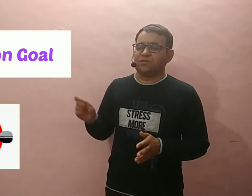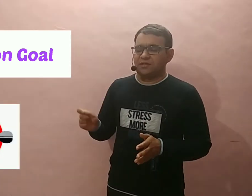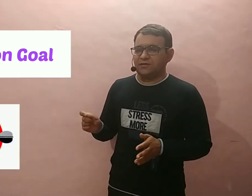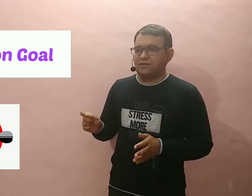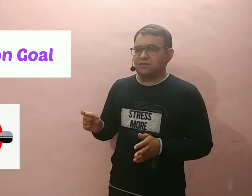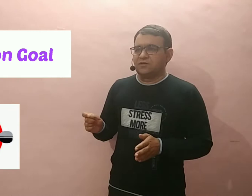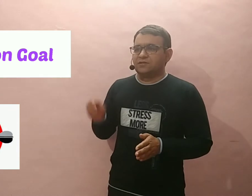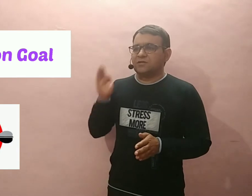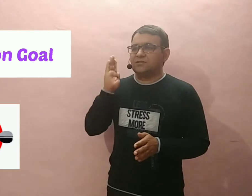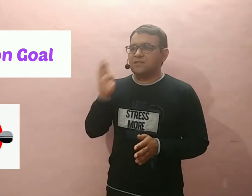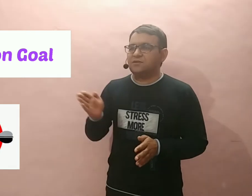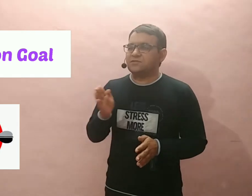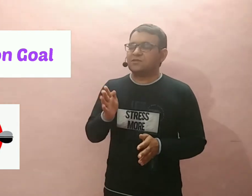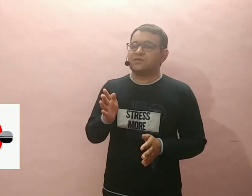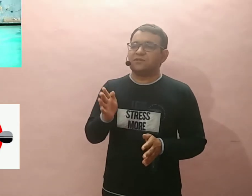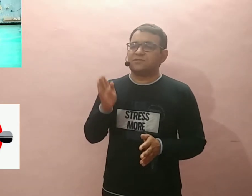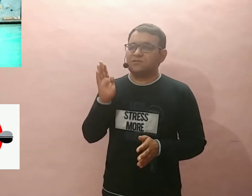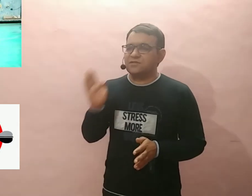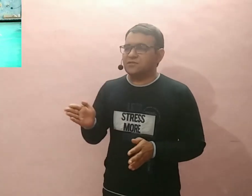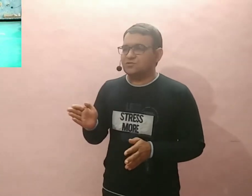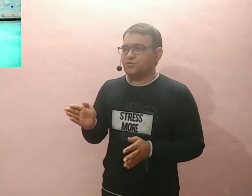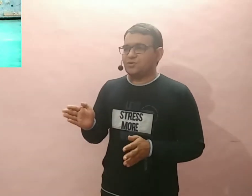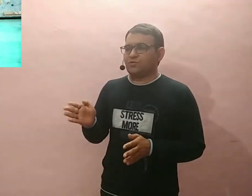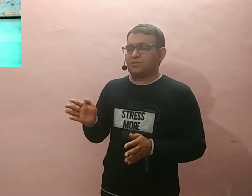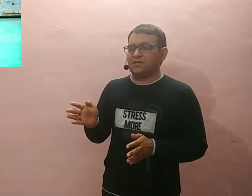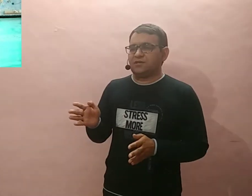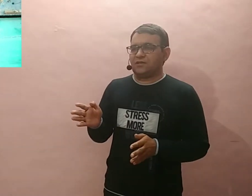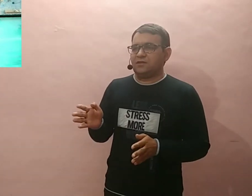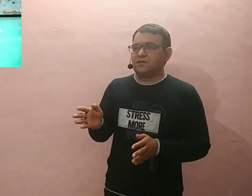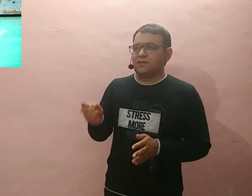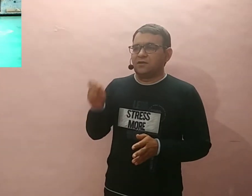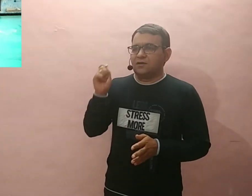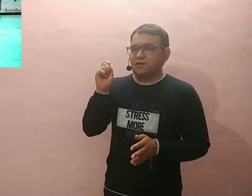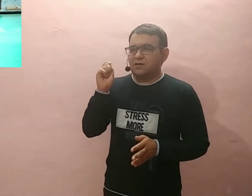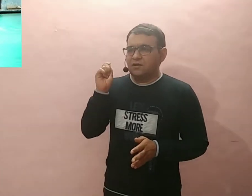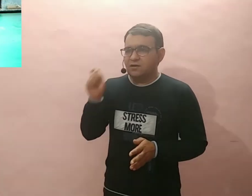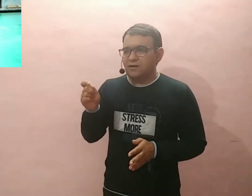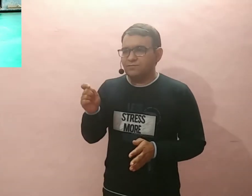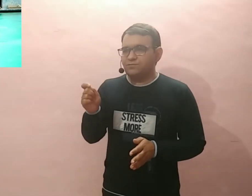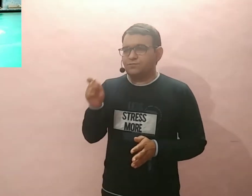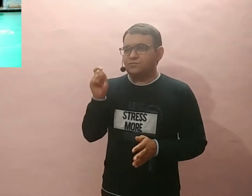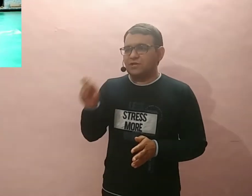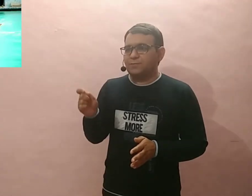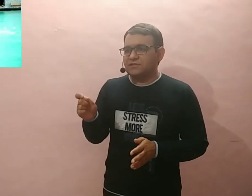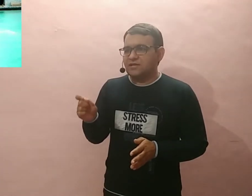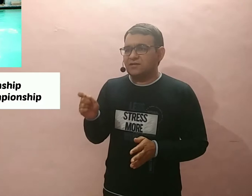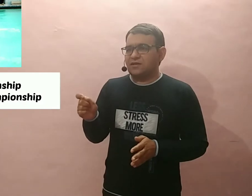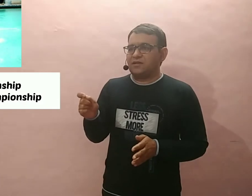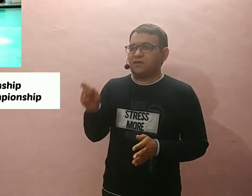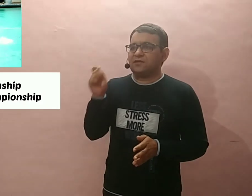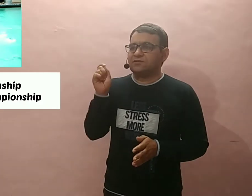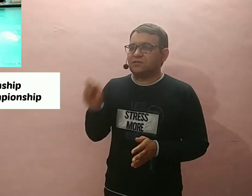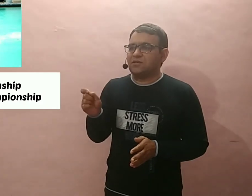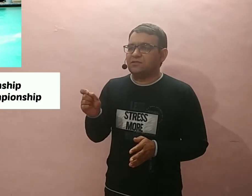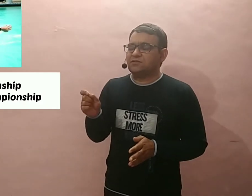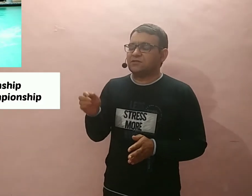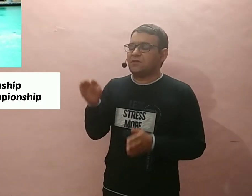है। सत्येंद्र सिंह की सक्सेस स्टोरी को देख के हम जब पहचान गए हैं कि सत्येंद्र सिंह ने